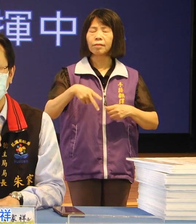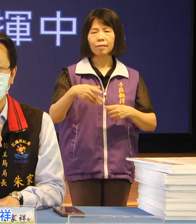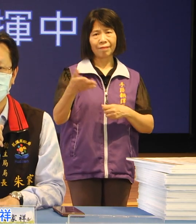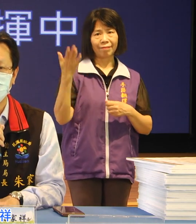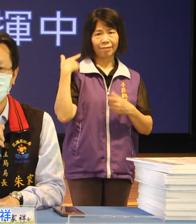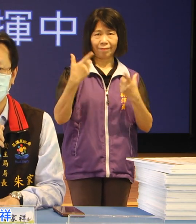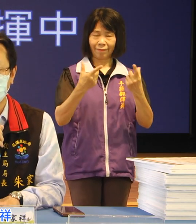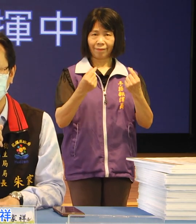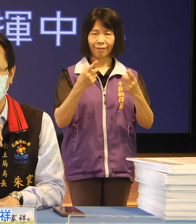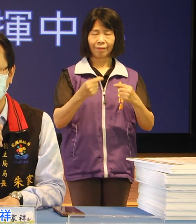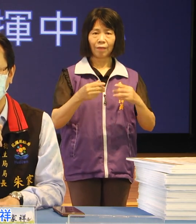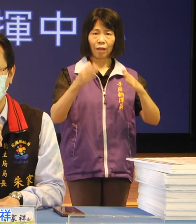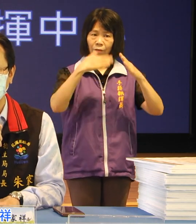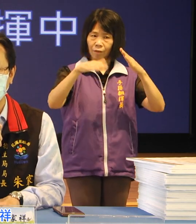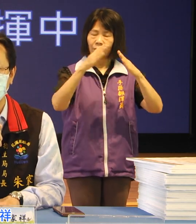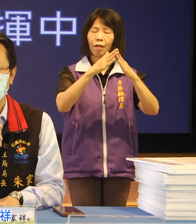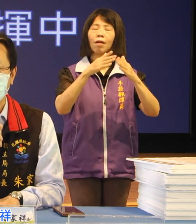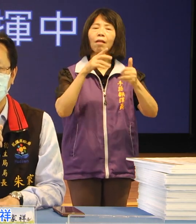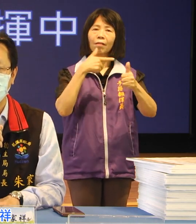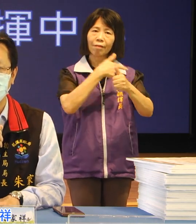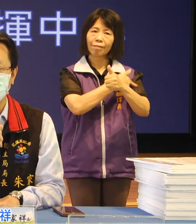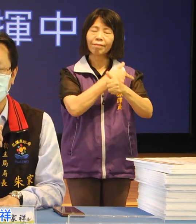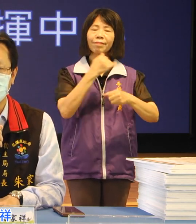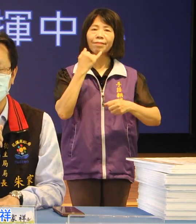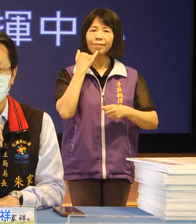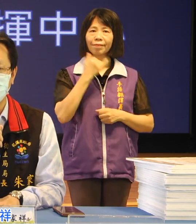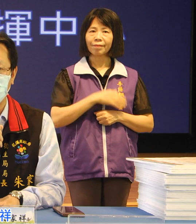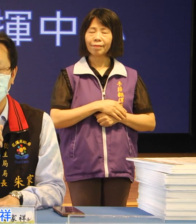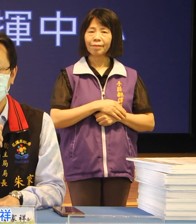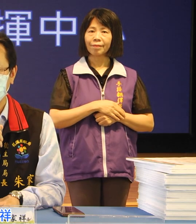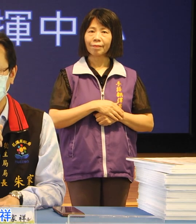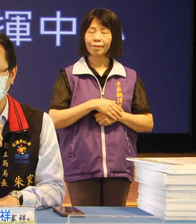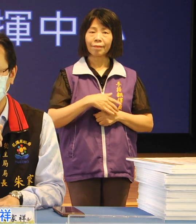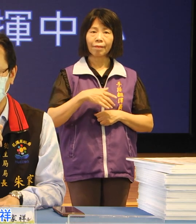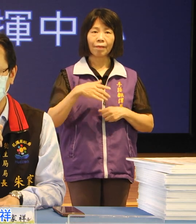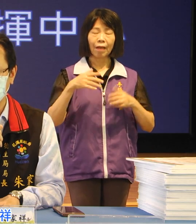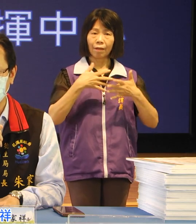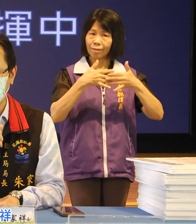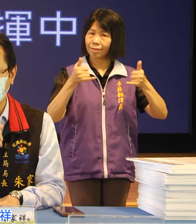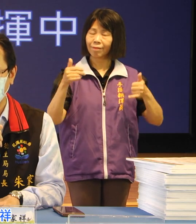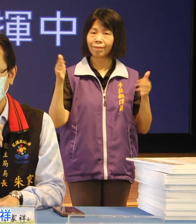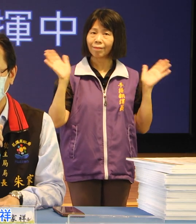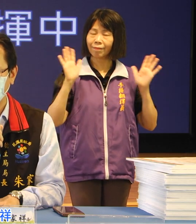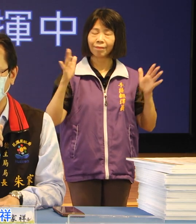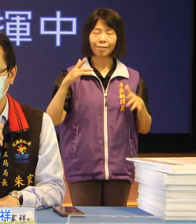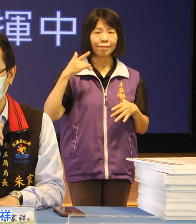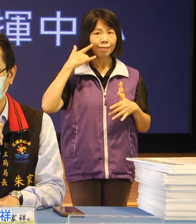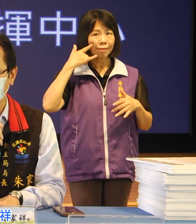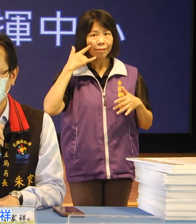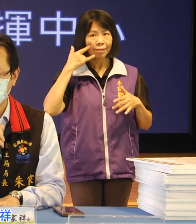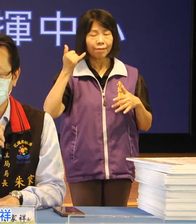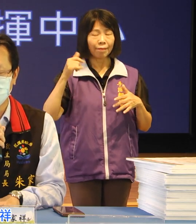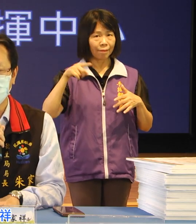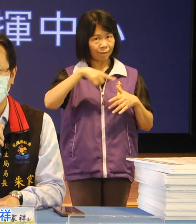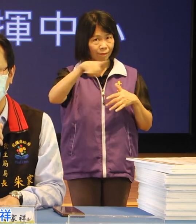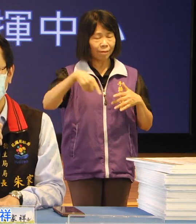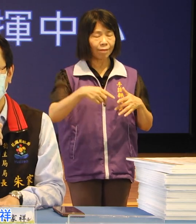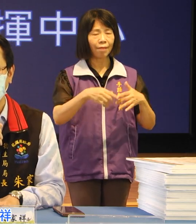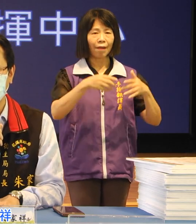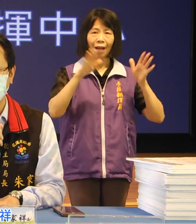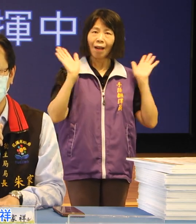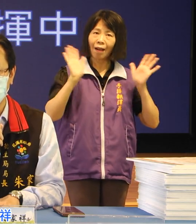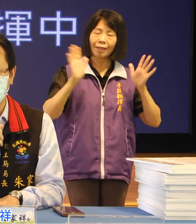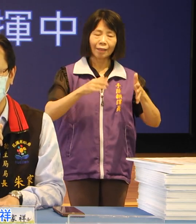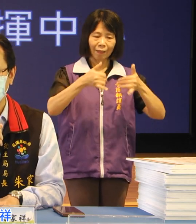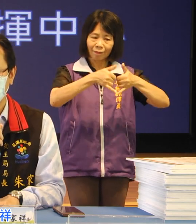往例都是入校接种。所以家长只要把你的小孩子的健保卡那同意书